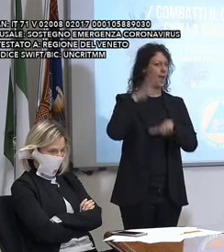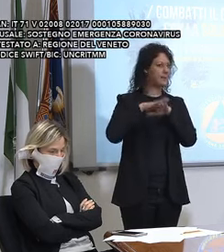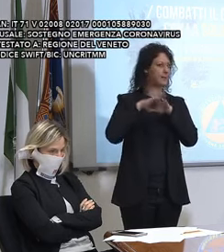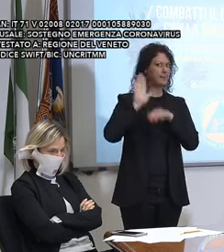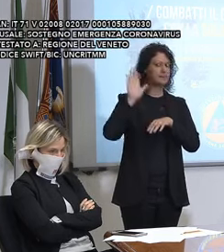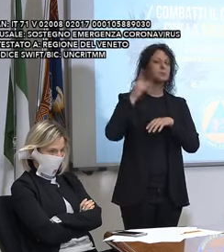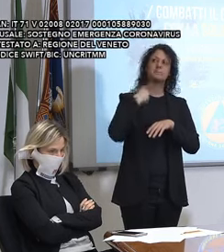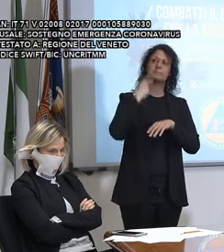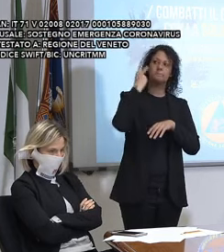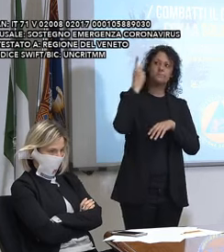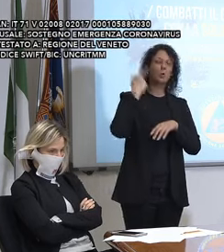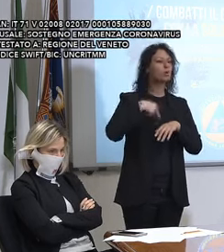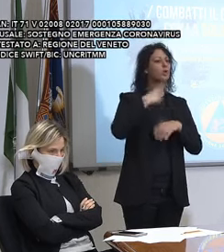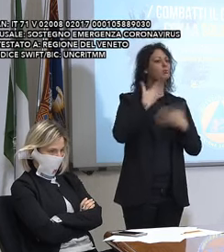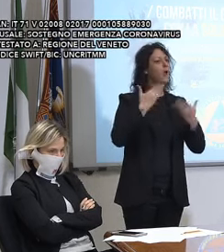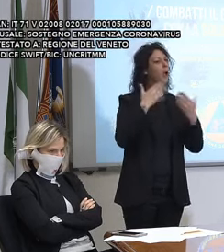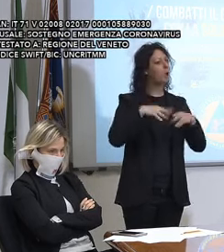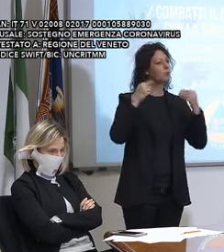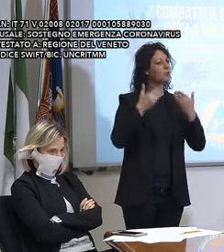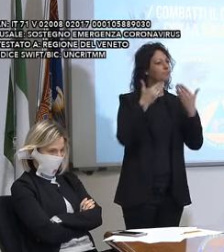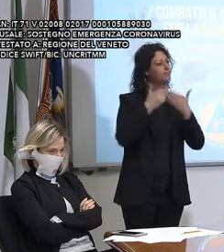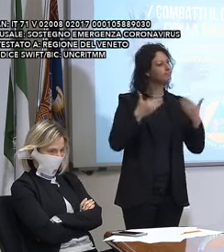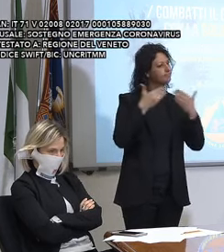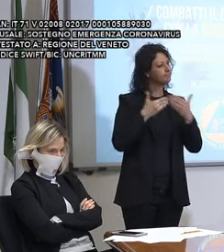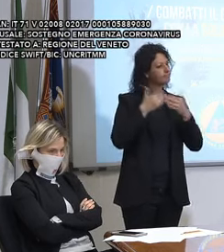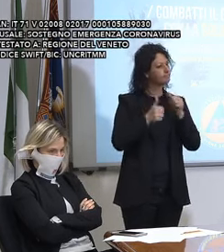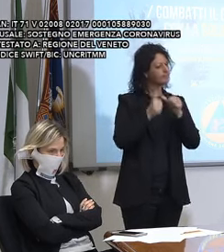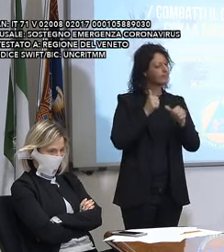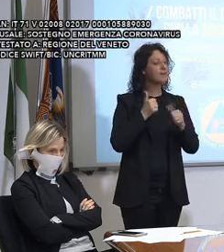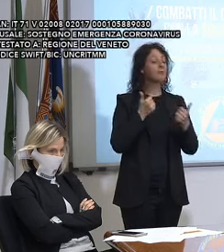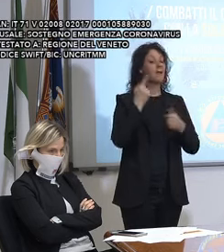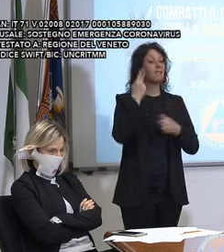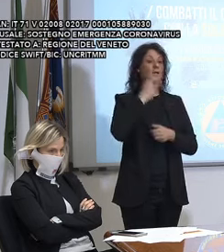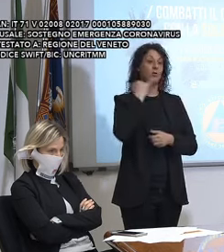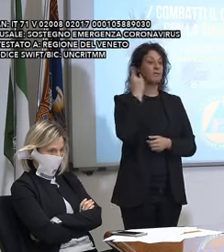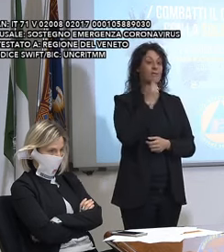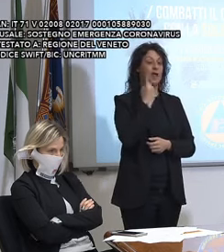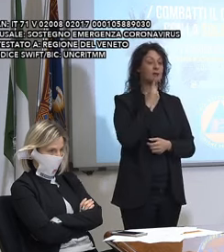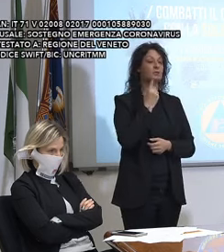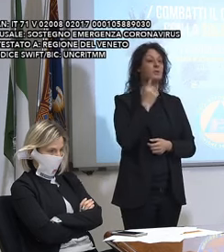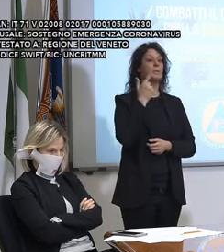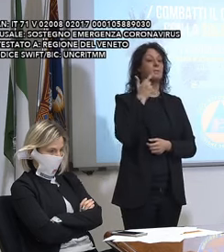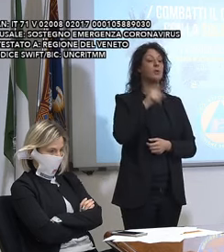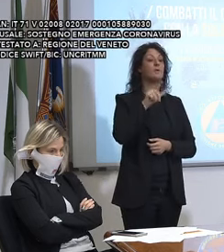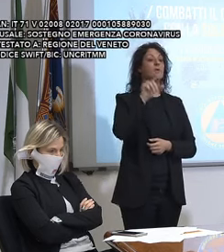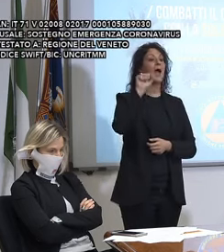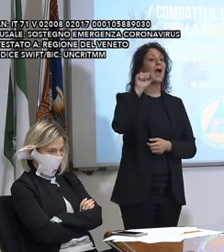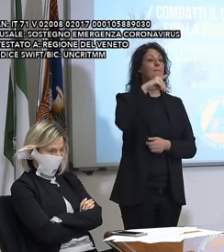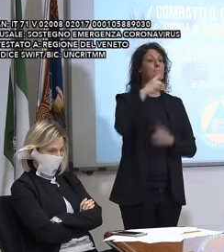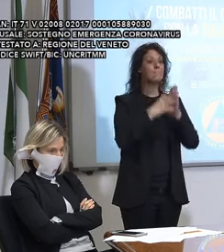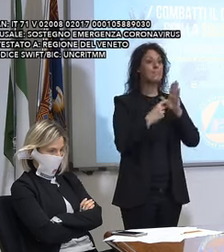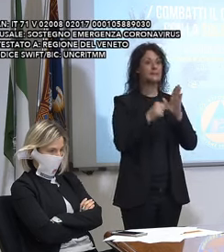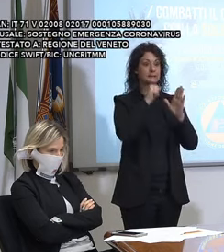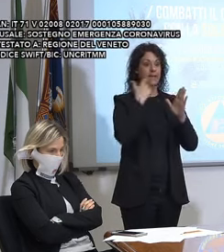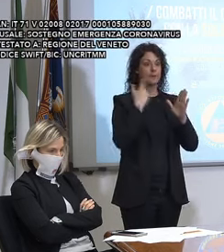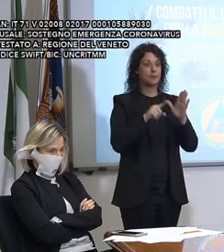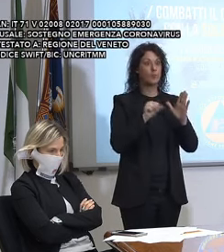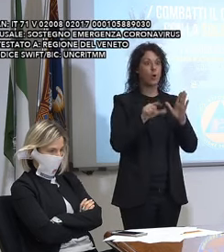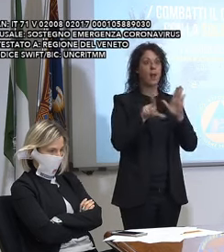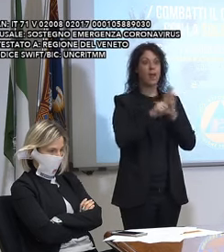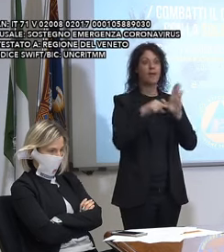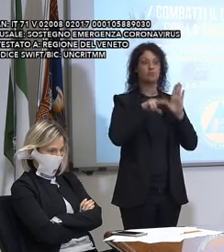poche difficoltà, perché è un'app che parla, che si introduce nella privacy delle persone, cioè non è un'app che fa i giochi a premi o altre